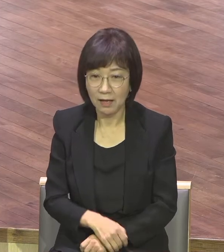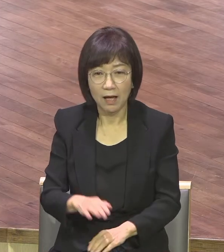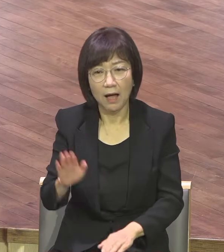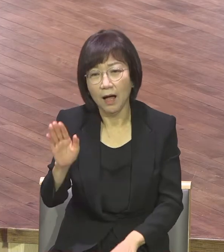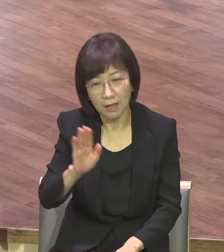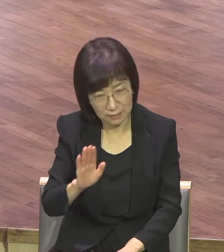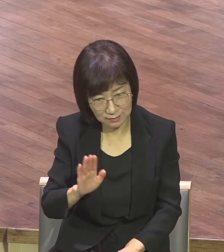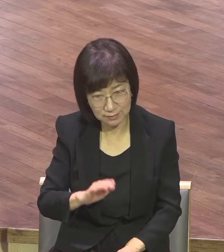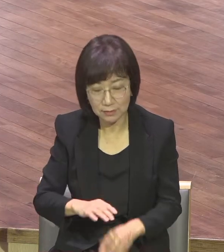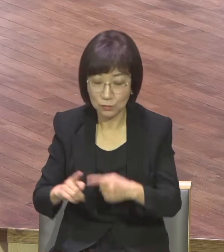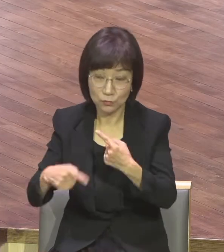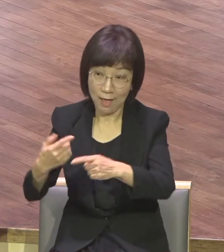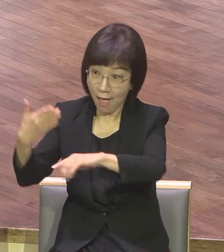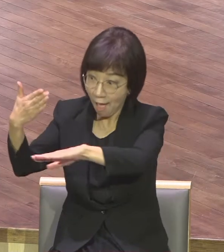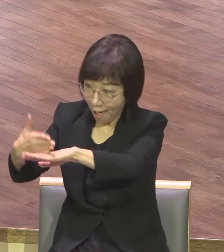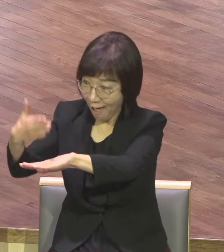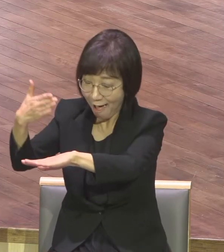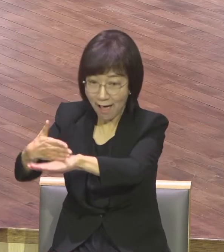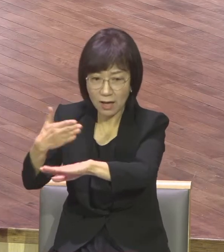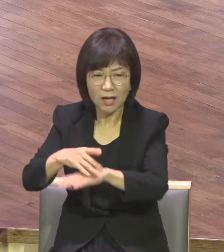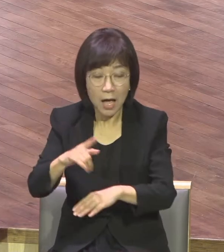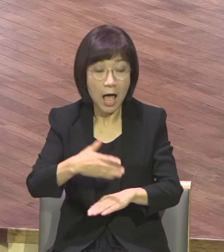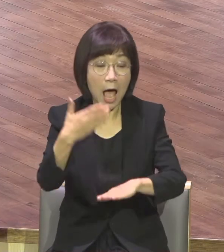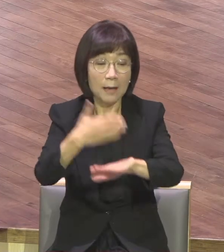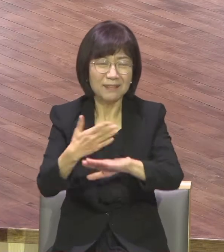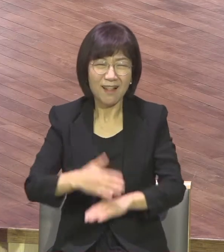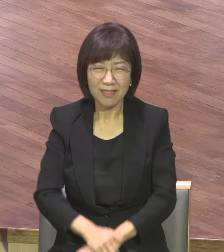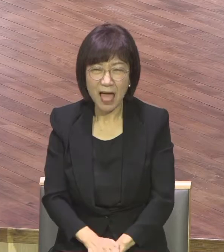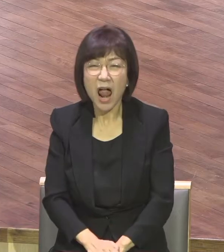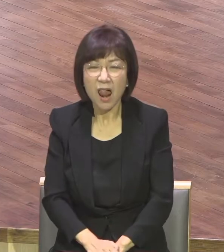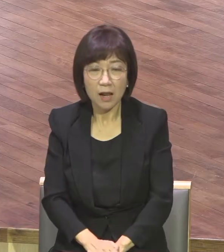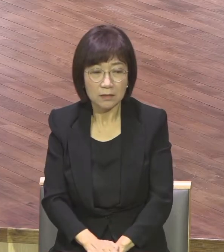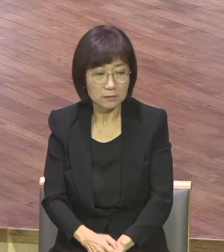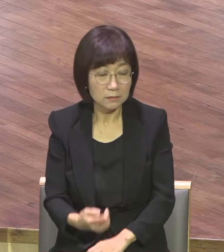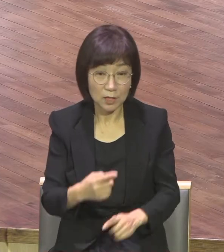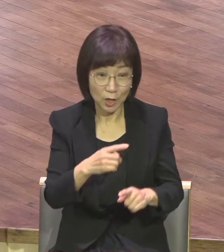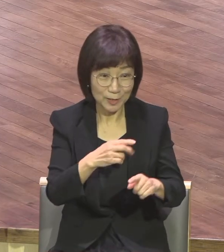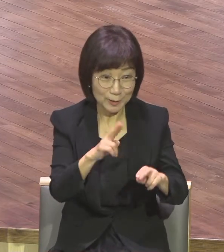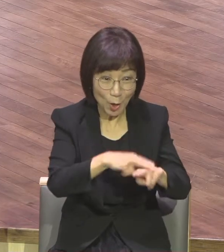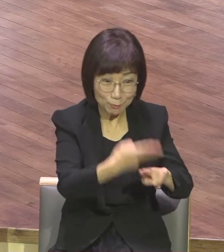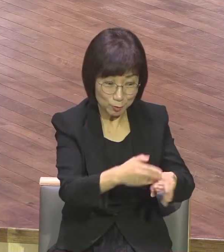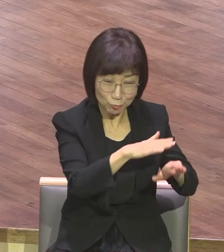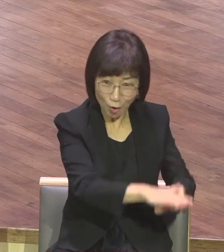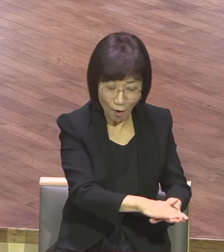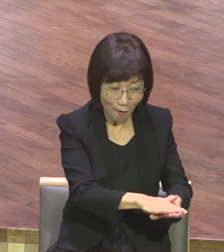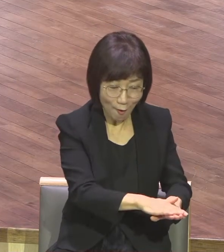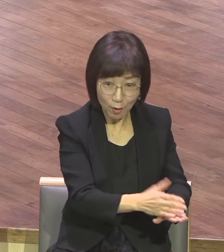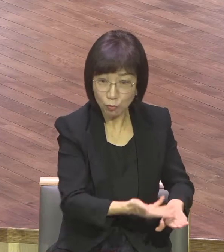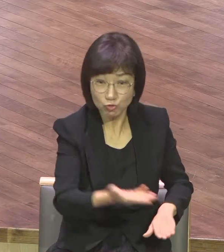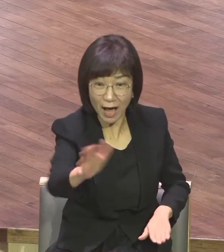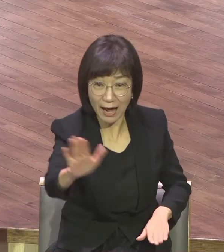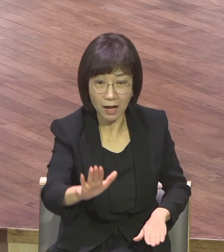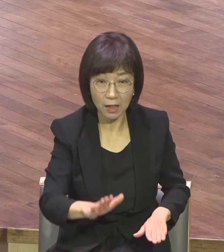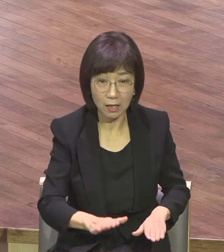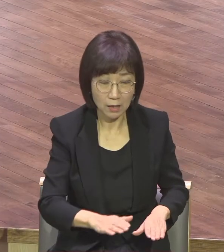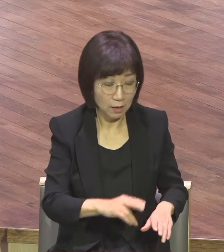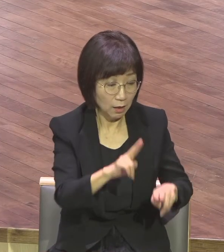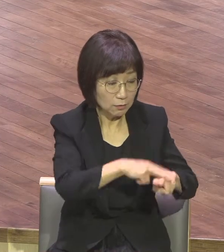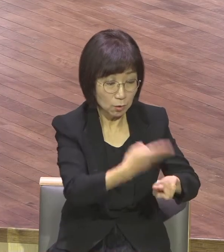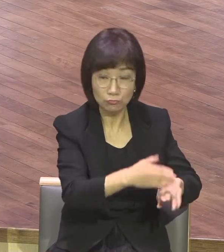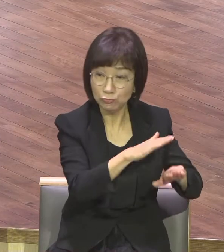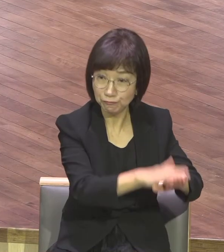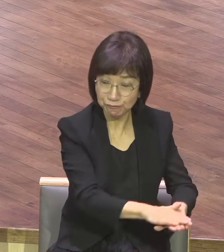했어요? 감사를 느끼지만은 표현하지 않는 것은 선물을 포장해놓고 안 주는 거다.